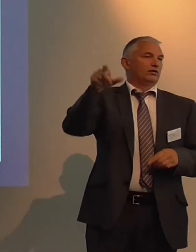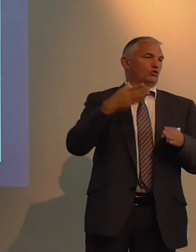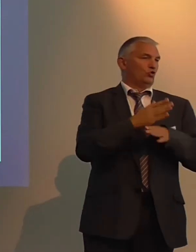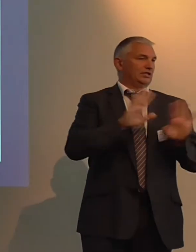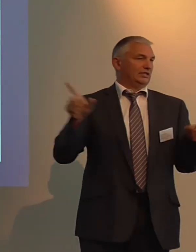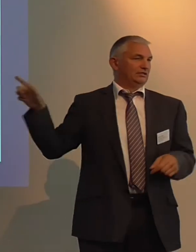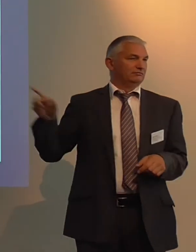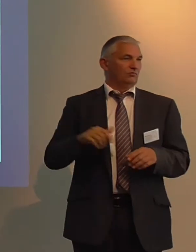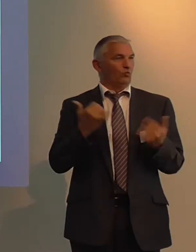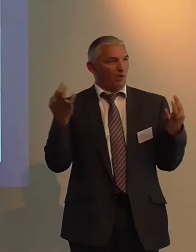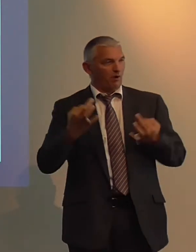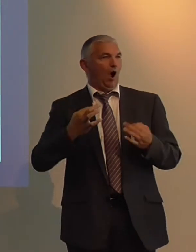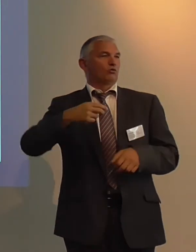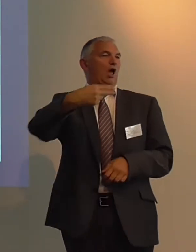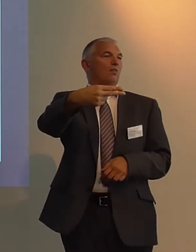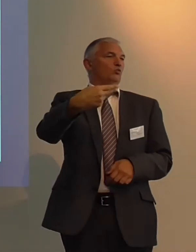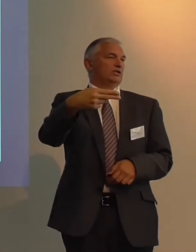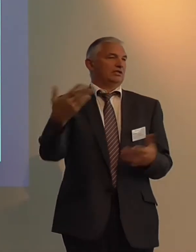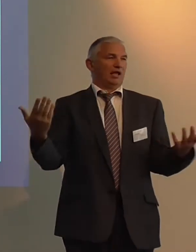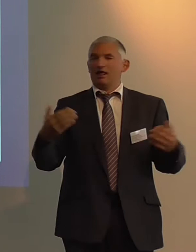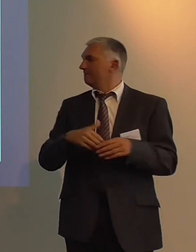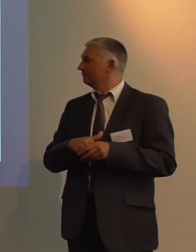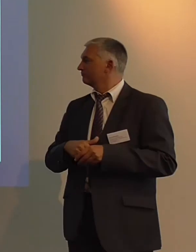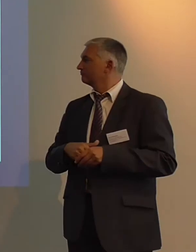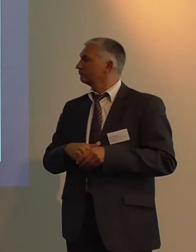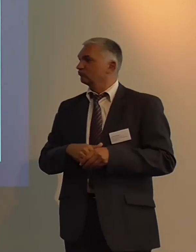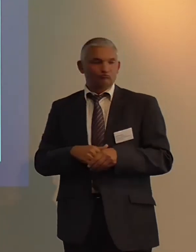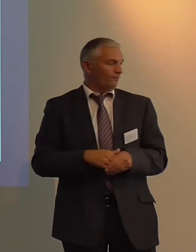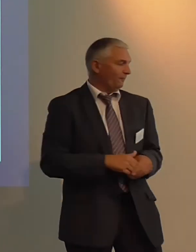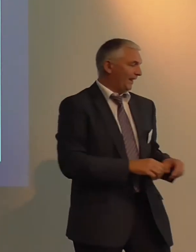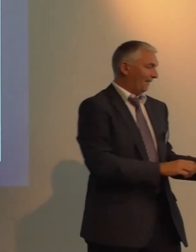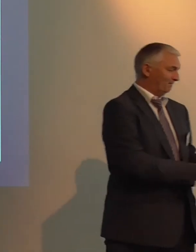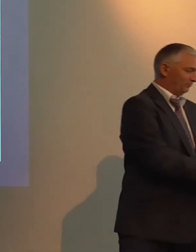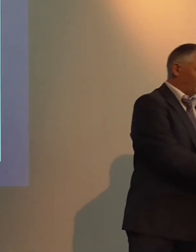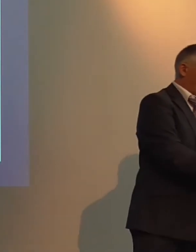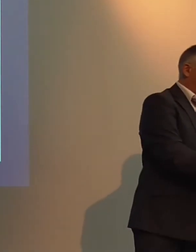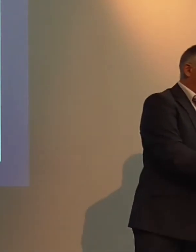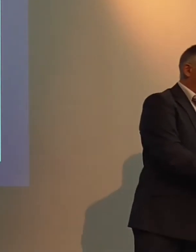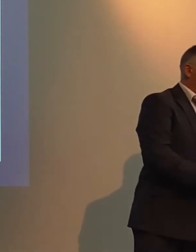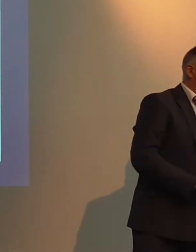Ja, der Vorteil war, dass Hörende sich nicht gestört fühlen und nur wir sozusagen die Untertitel einschalten